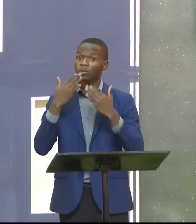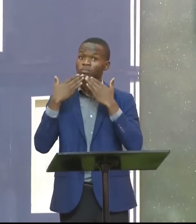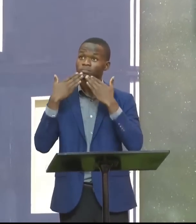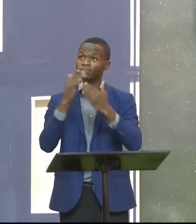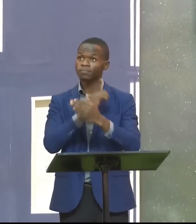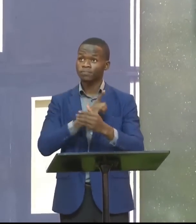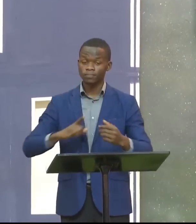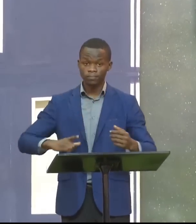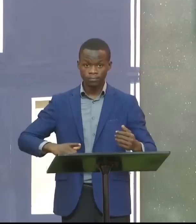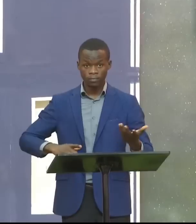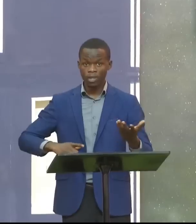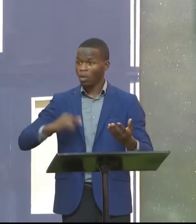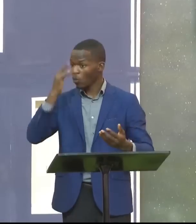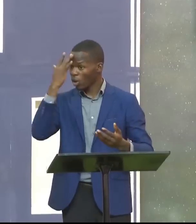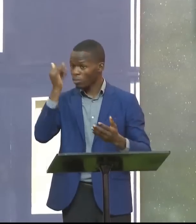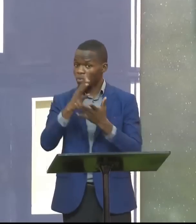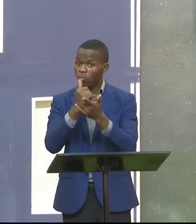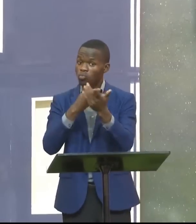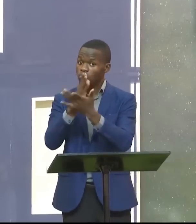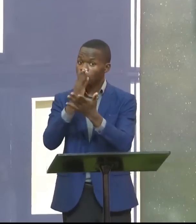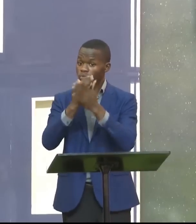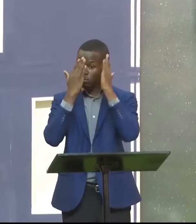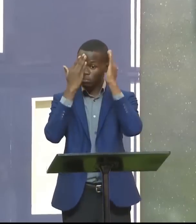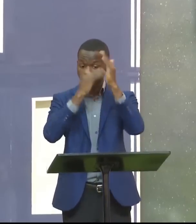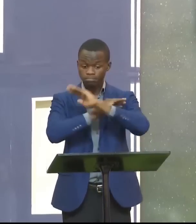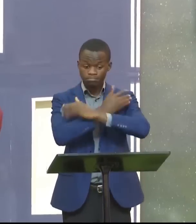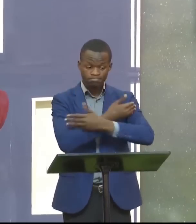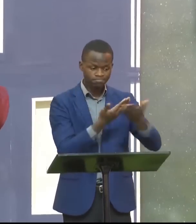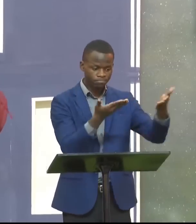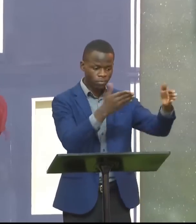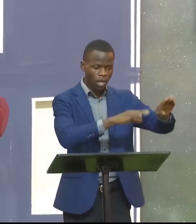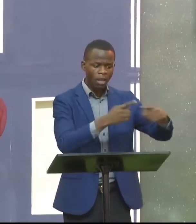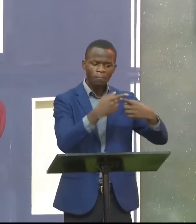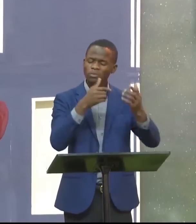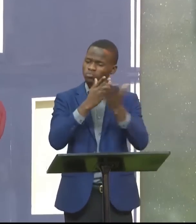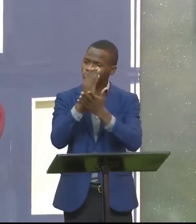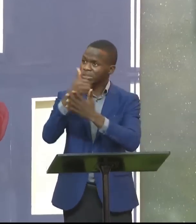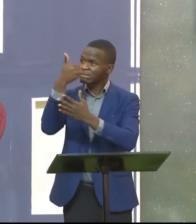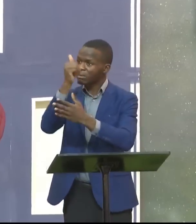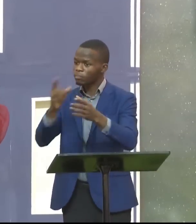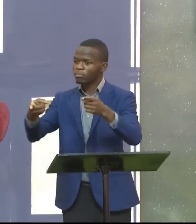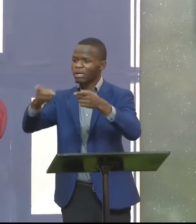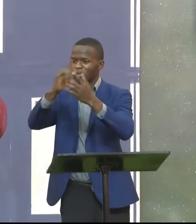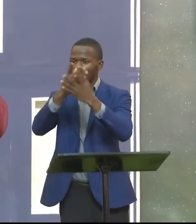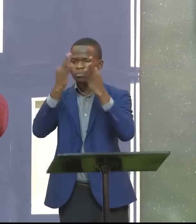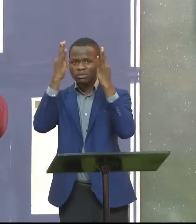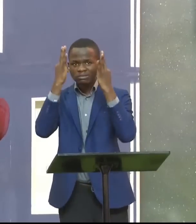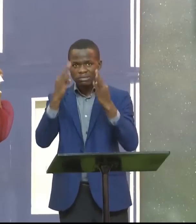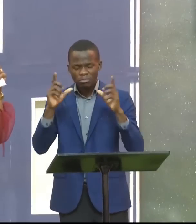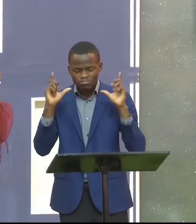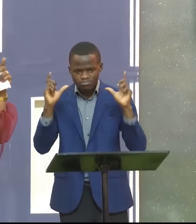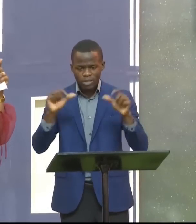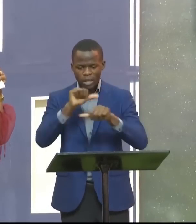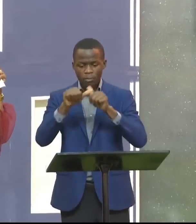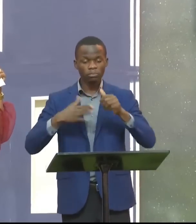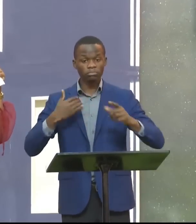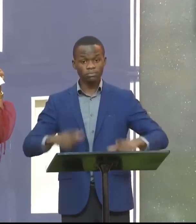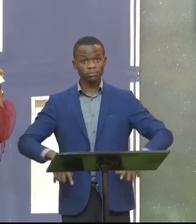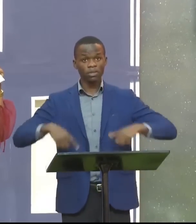kwebaza Mukama nti newakubadde taliiwo naye yagata kinene ku bulamu bwange yanteekangako